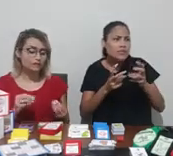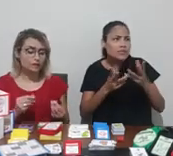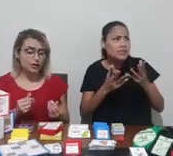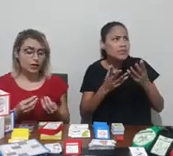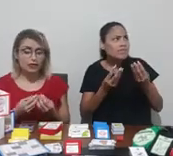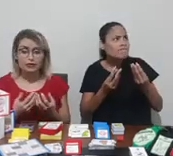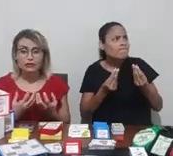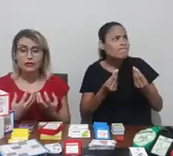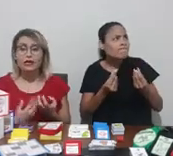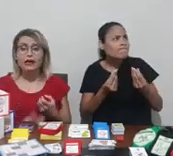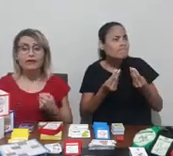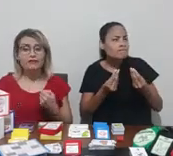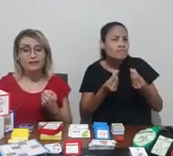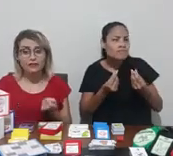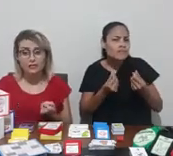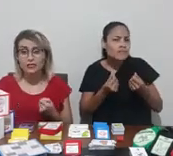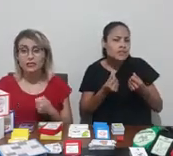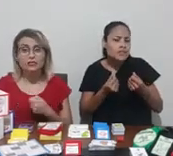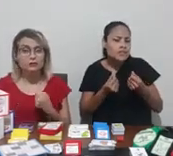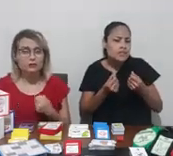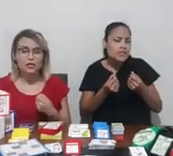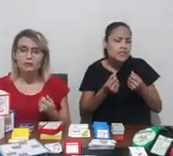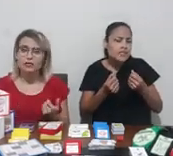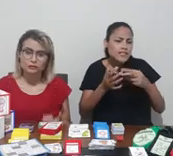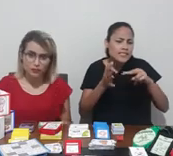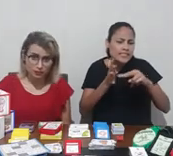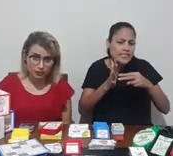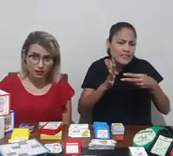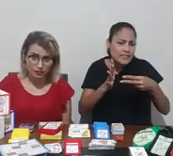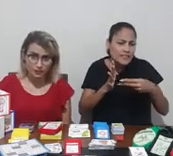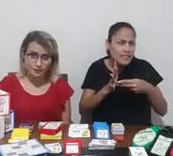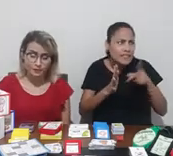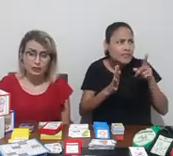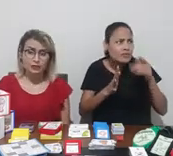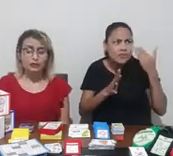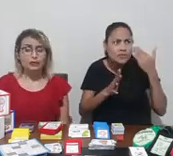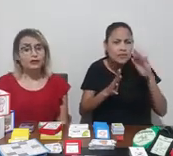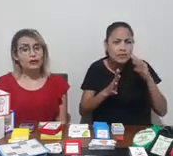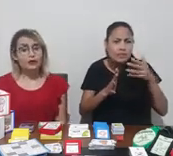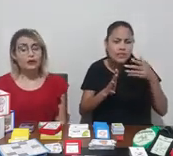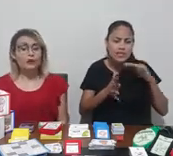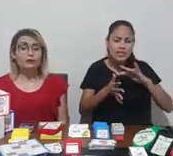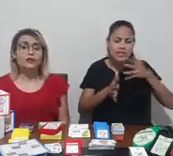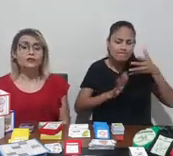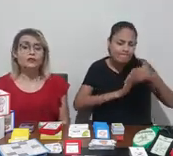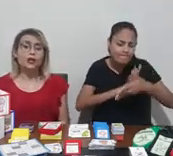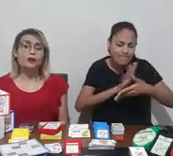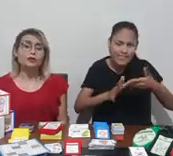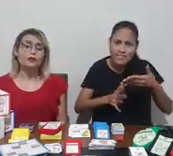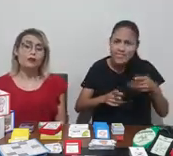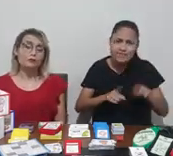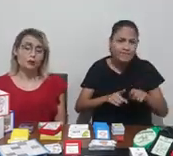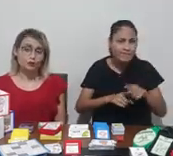tinha ainda referências e ele não sabia a língua de sinais. E aí o que acontece? Eu termino após o